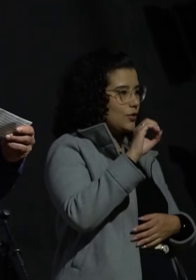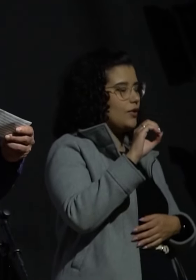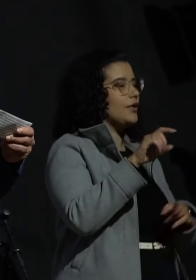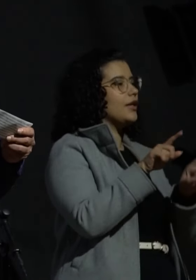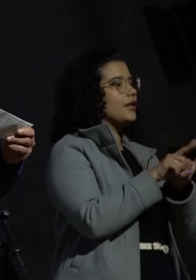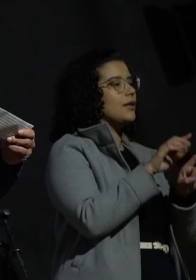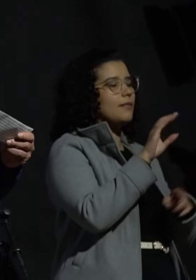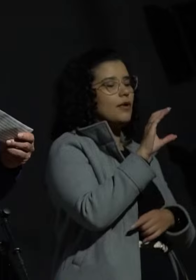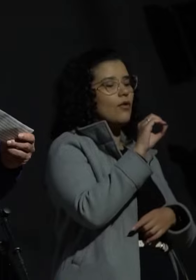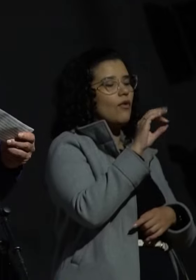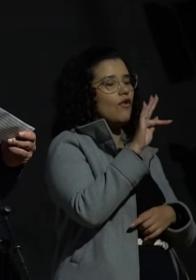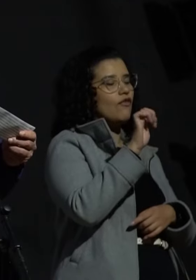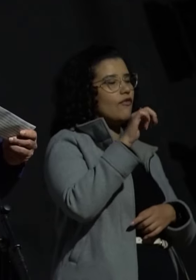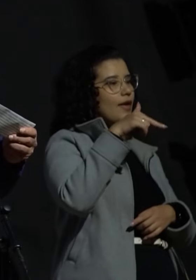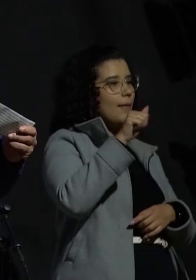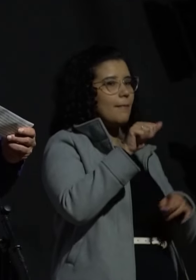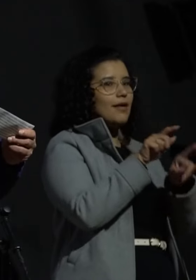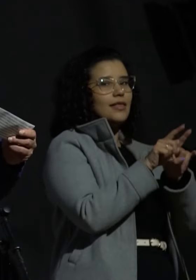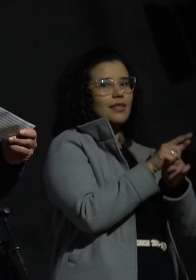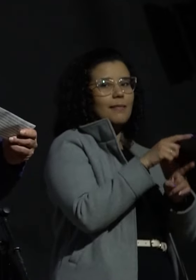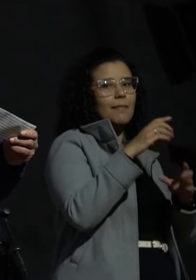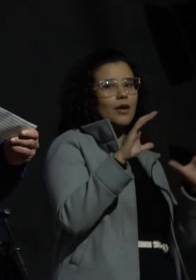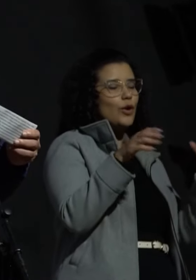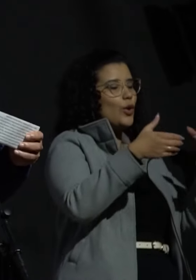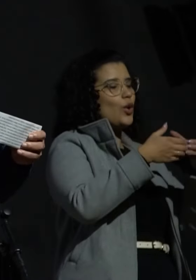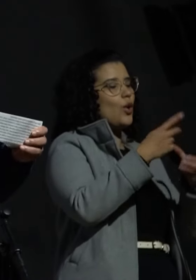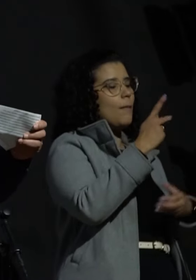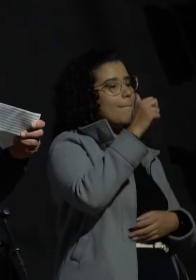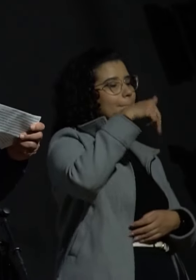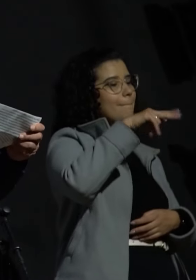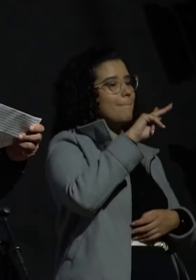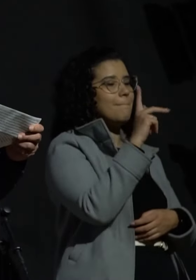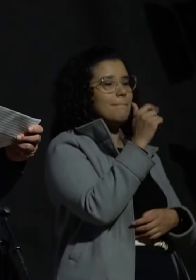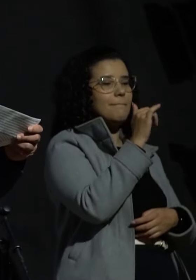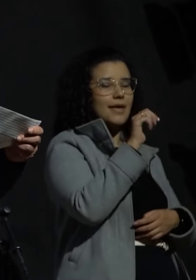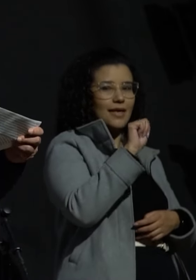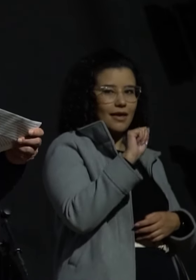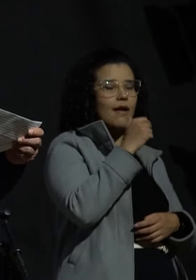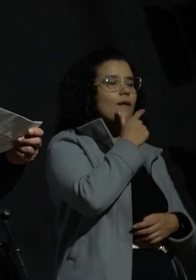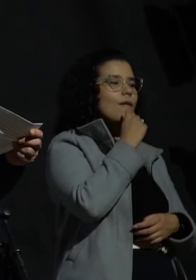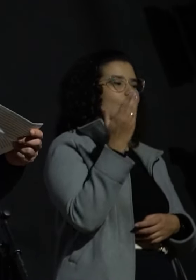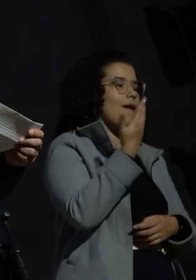do Grupo Penha, aqui presente, nosso amigo Paulo Irai,